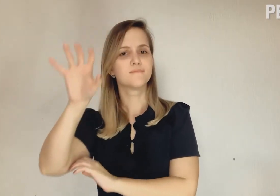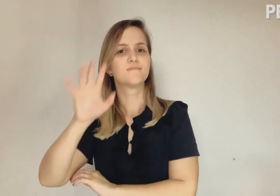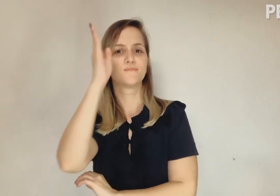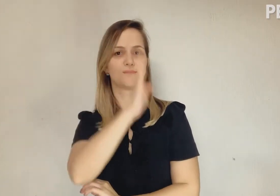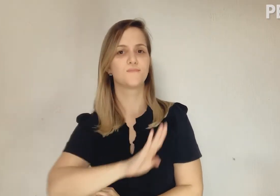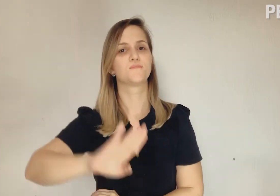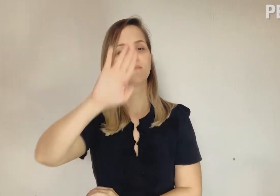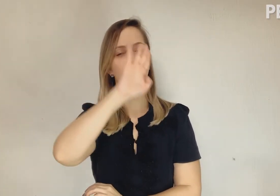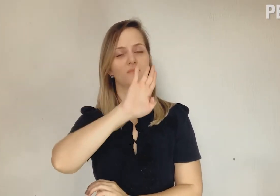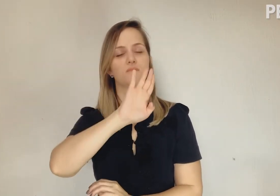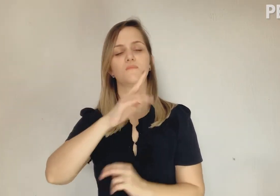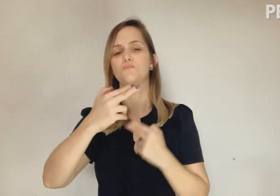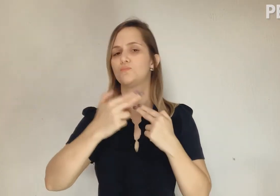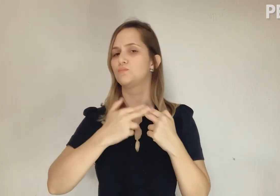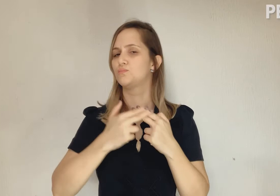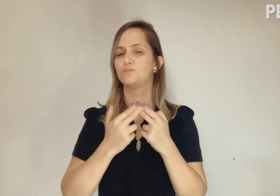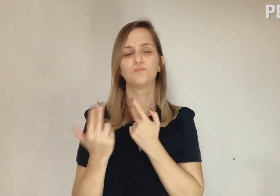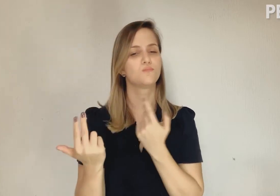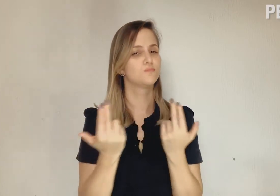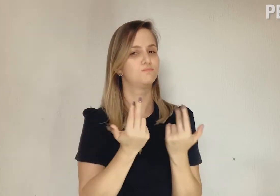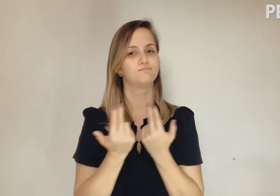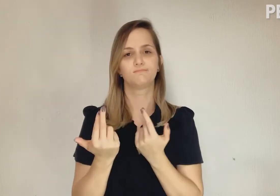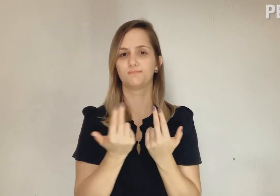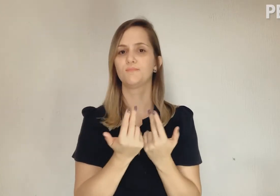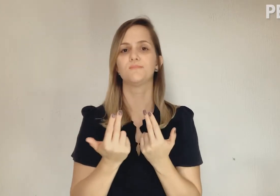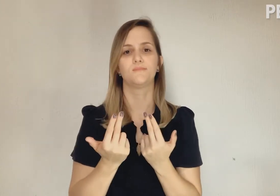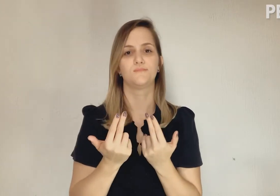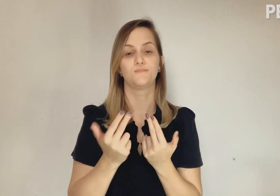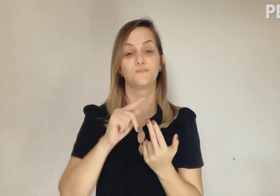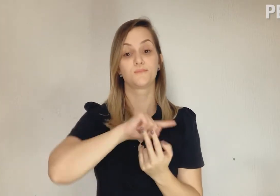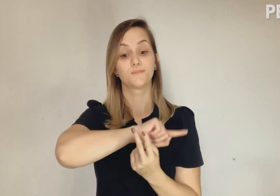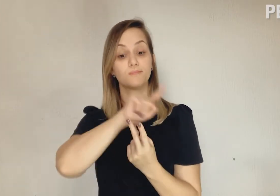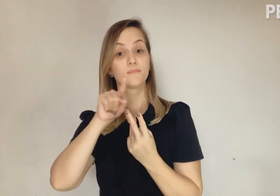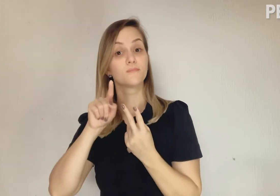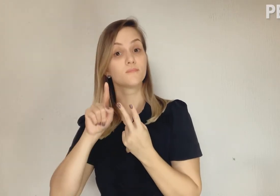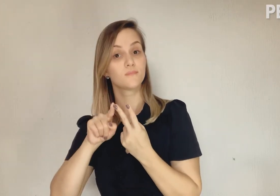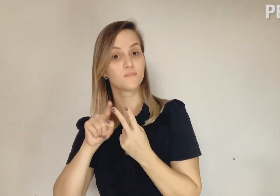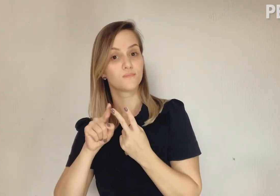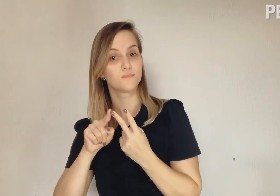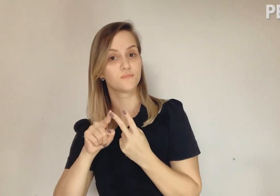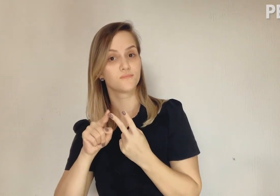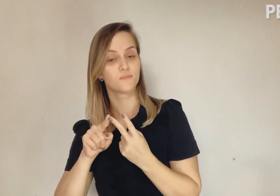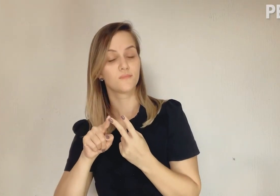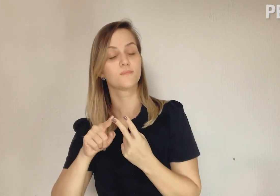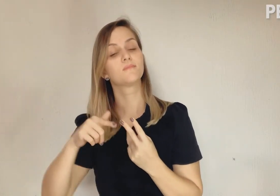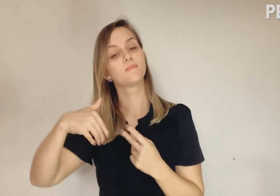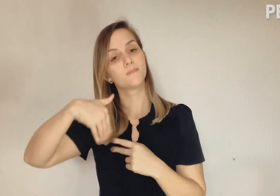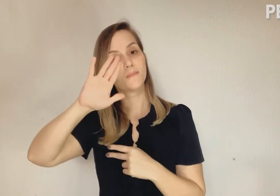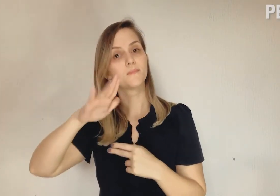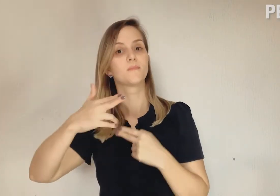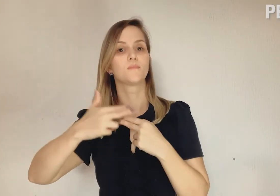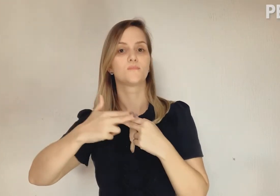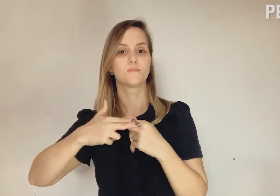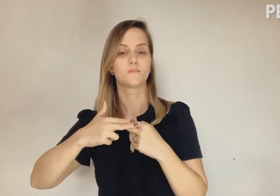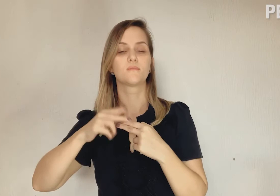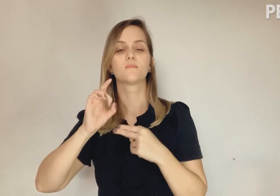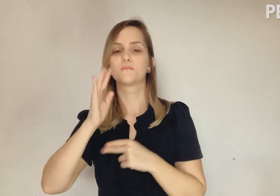porém, em algumas regiões do Brasil, são usados de forma equivalente. Já o segundo caso,